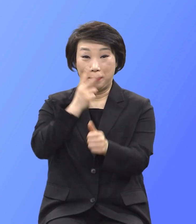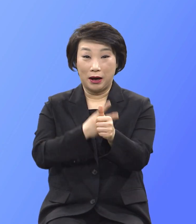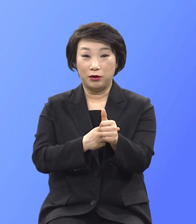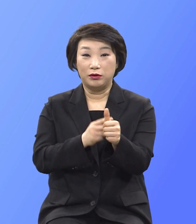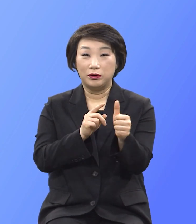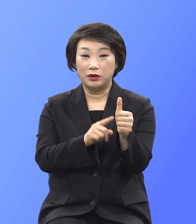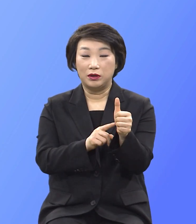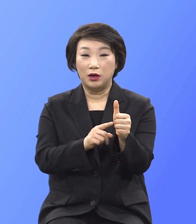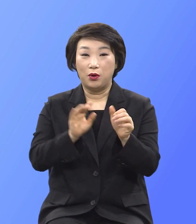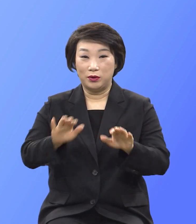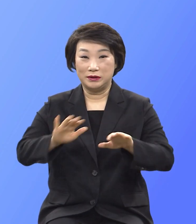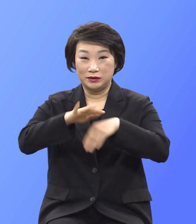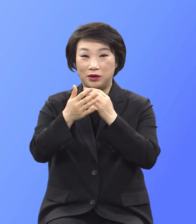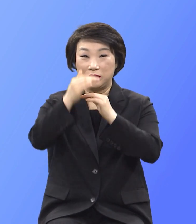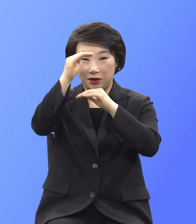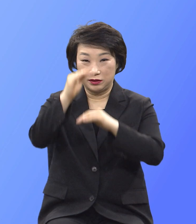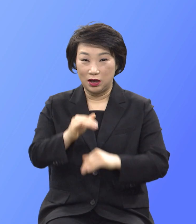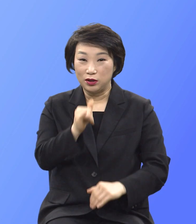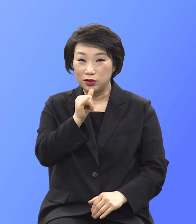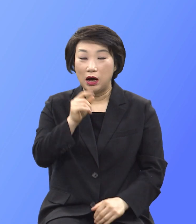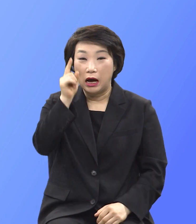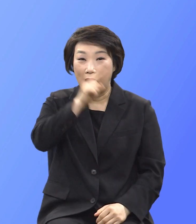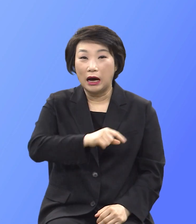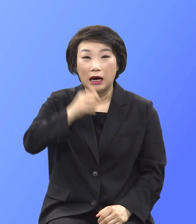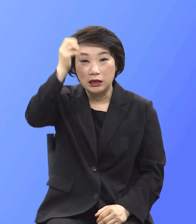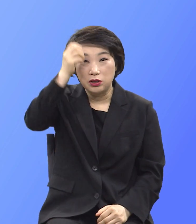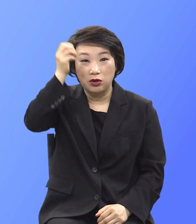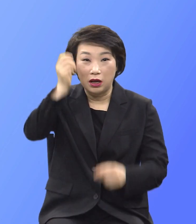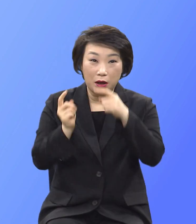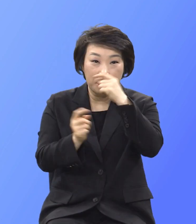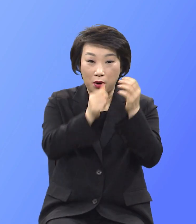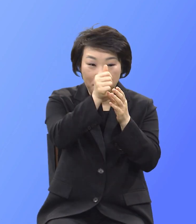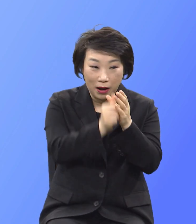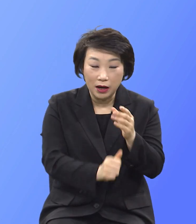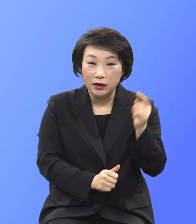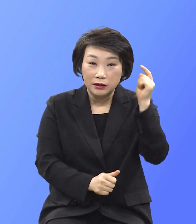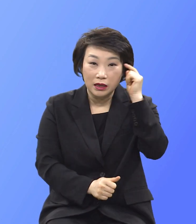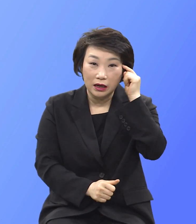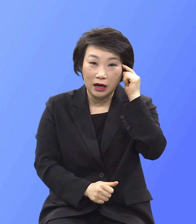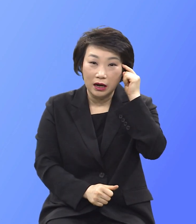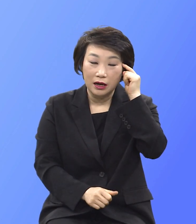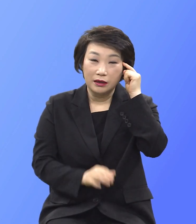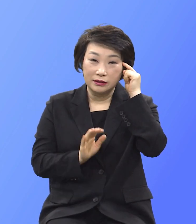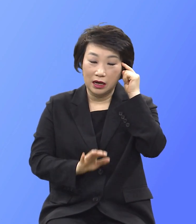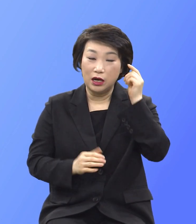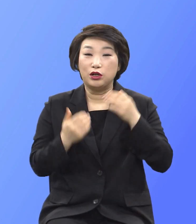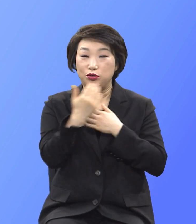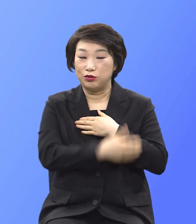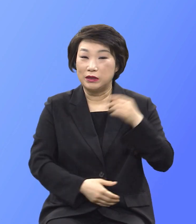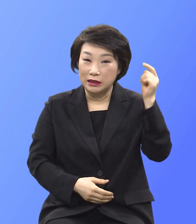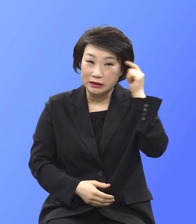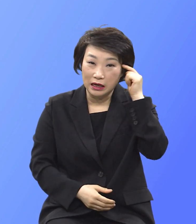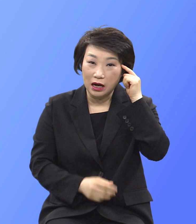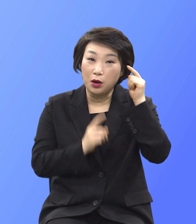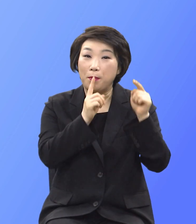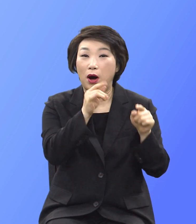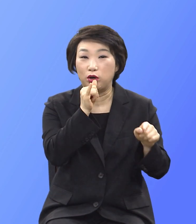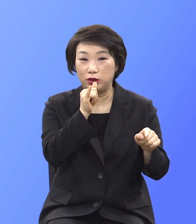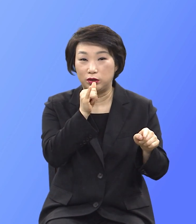바울은 본문에 악한 영에게 미혹된 생각을 육신의